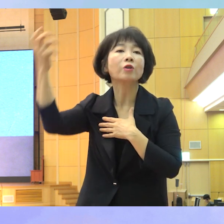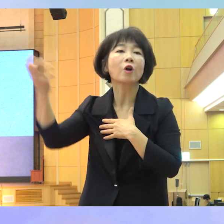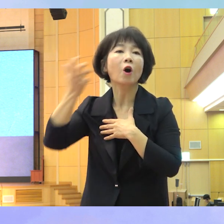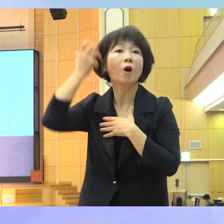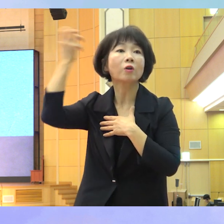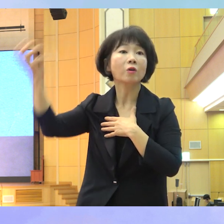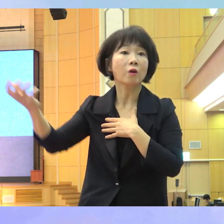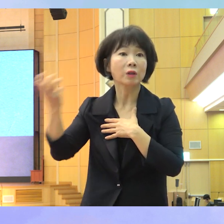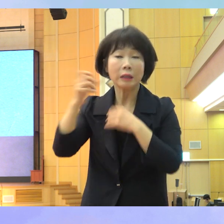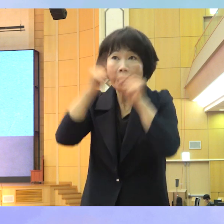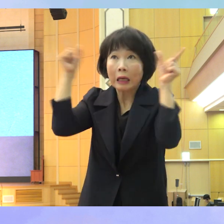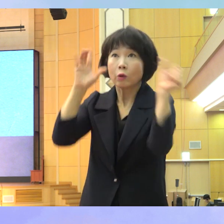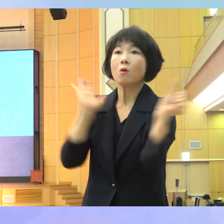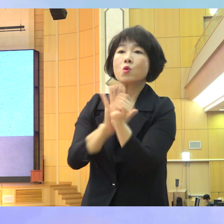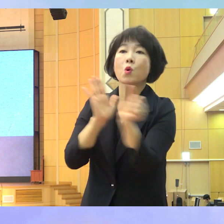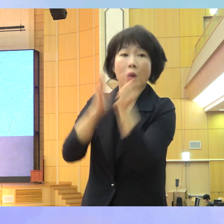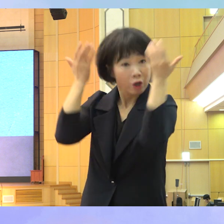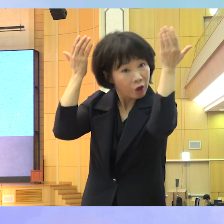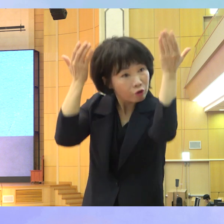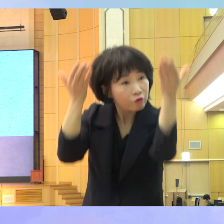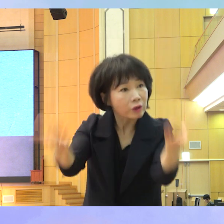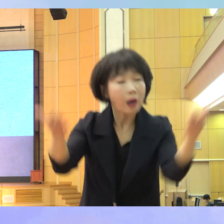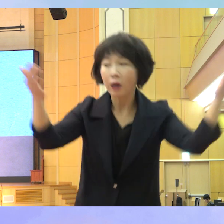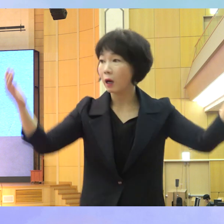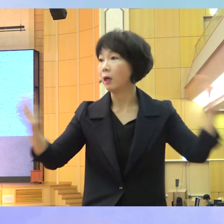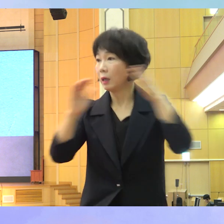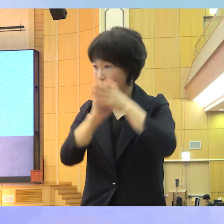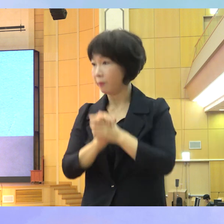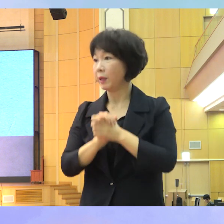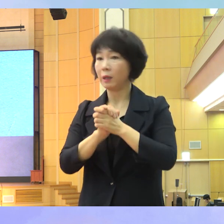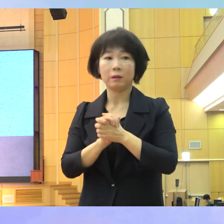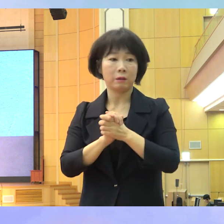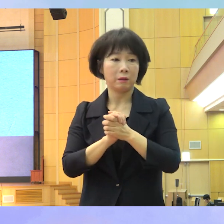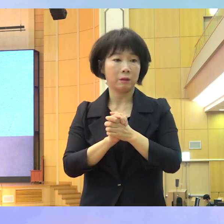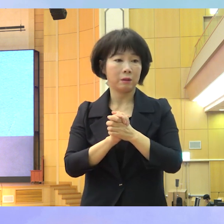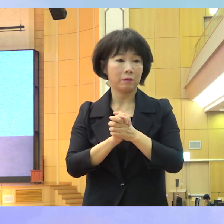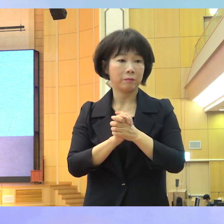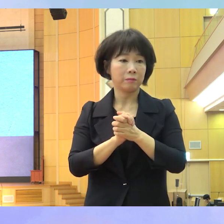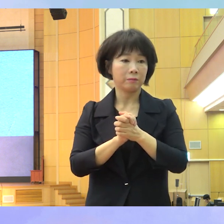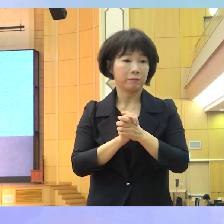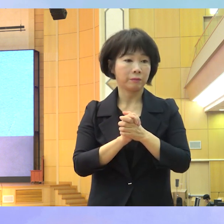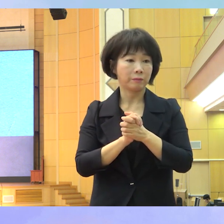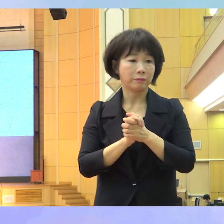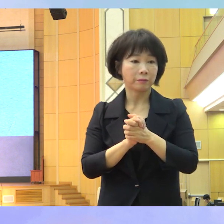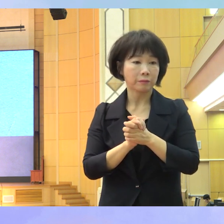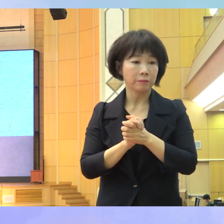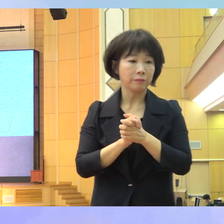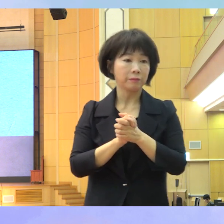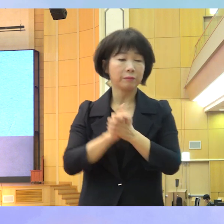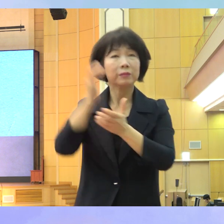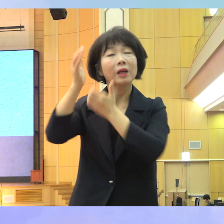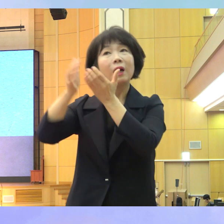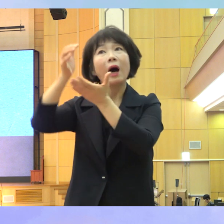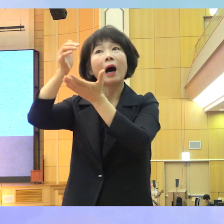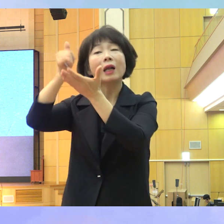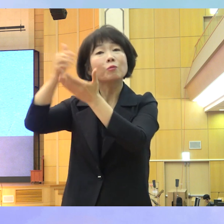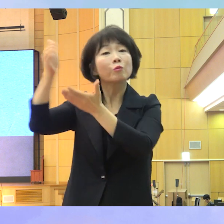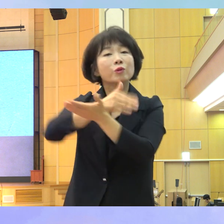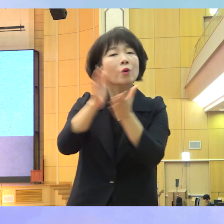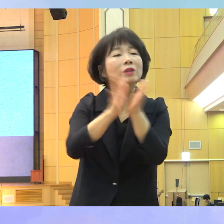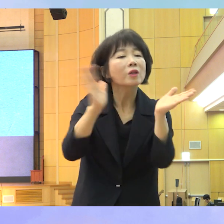깨닫게 도와주시는 분이 성령님이세요. 그러니까 말 그대로 구원은요, 하나님으로부터 시작해서 하나님으로 끝나는